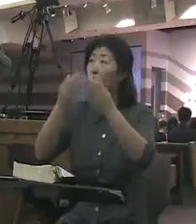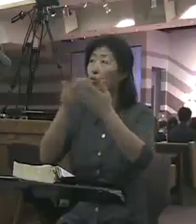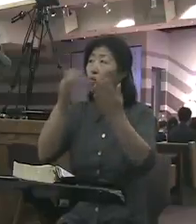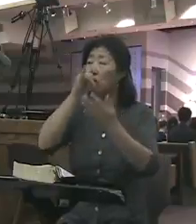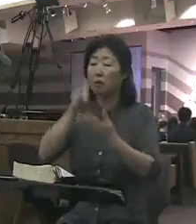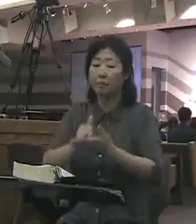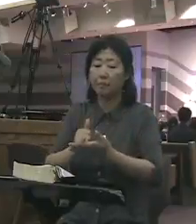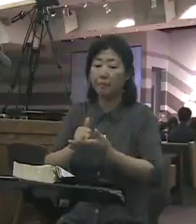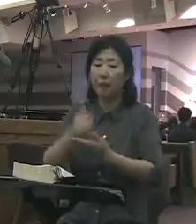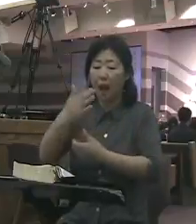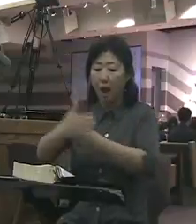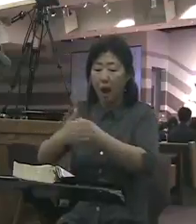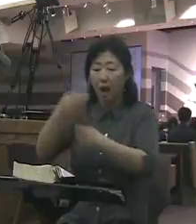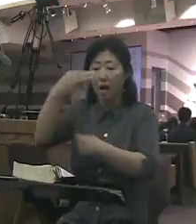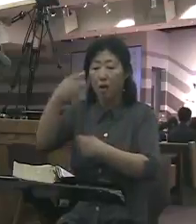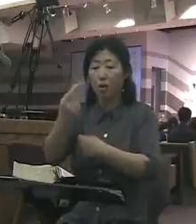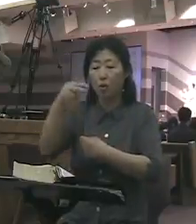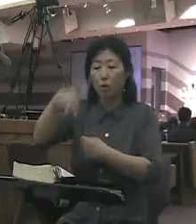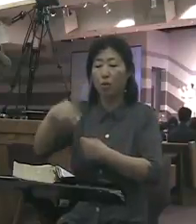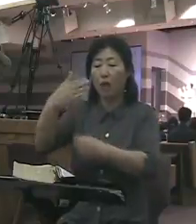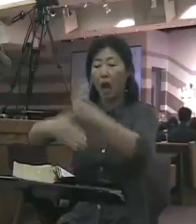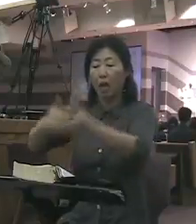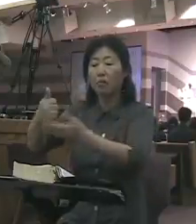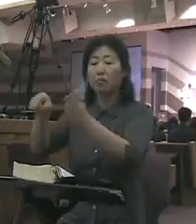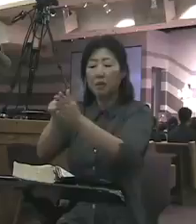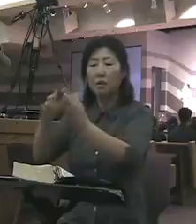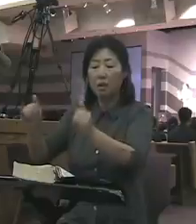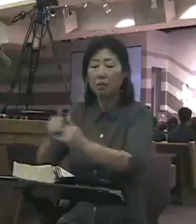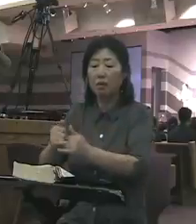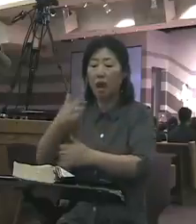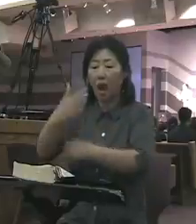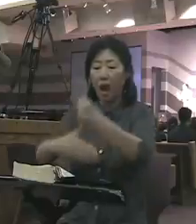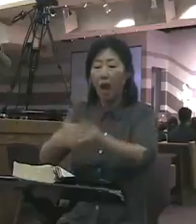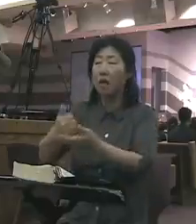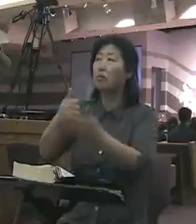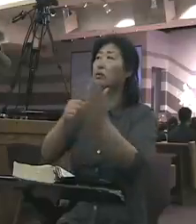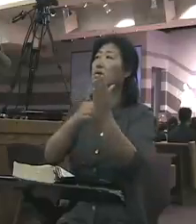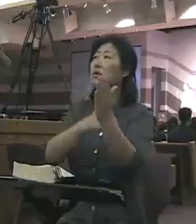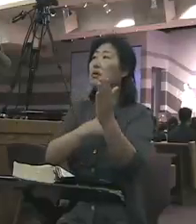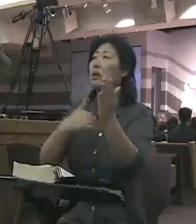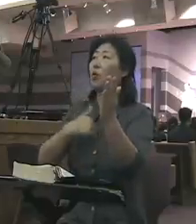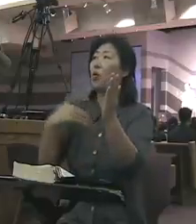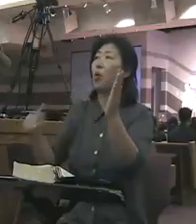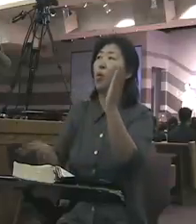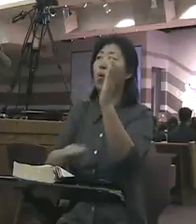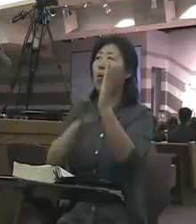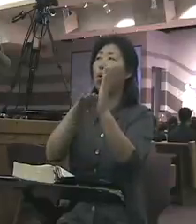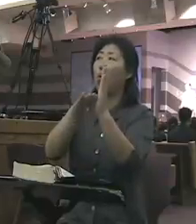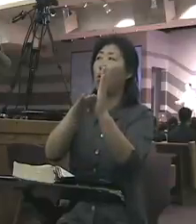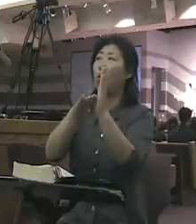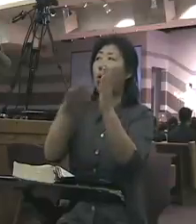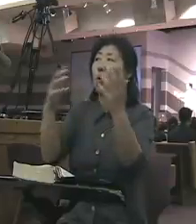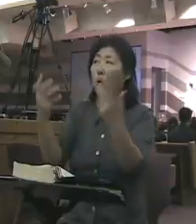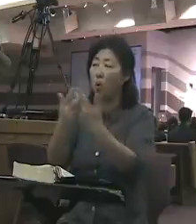믿는 사람이었지만 하나님으로 채워지지 않았다는 것을 보여주고 있는 사실입니다. 하나님보다는